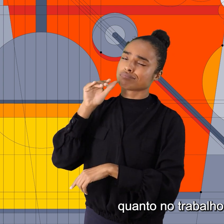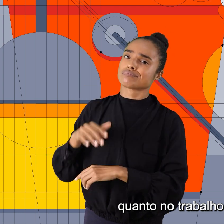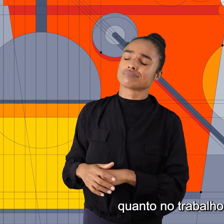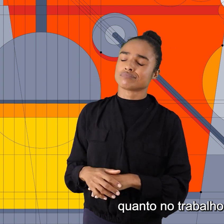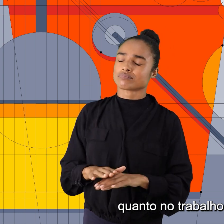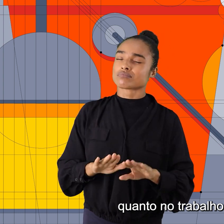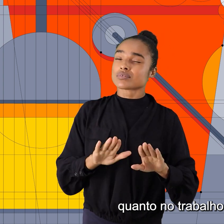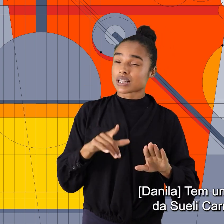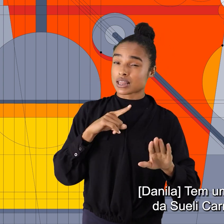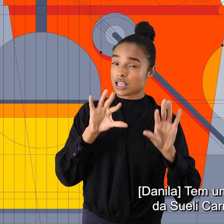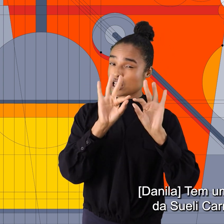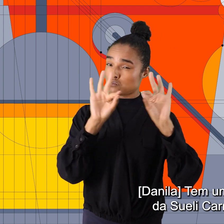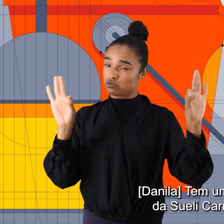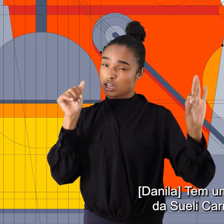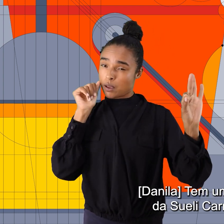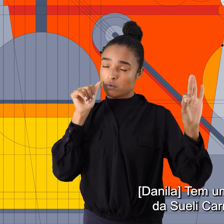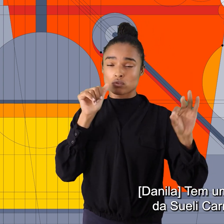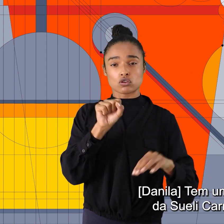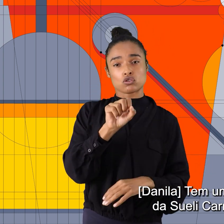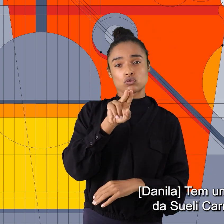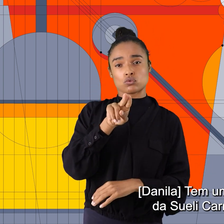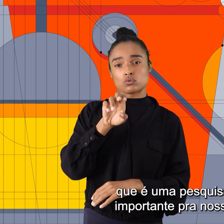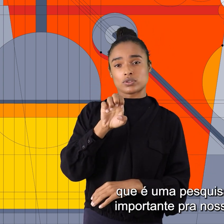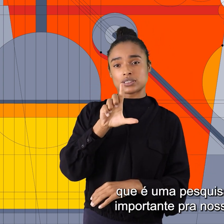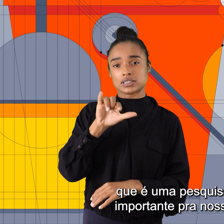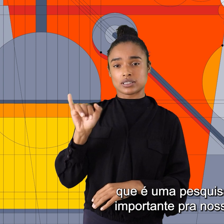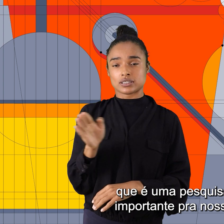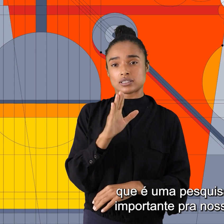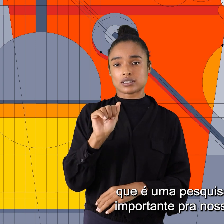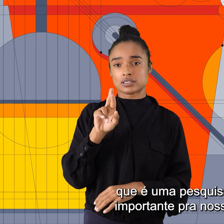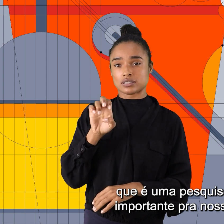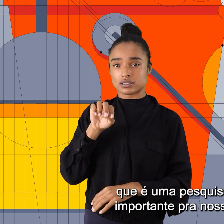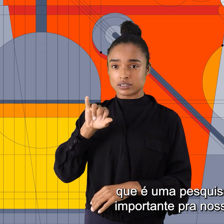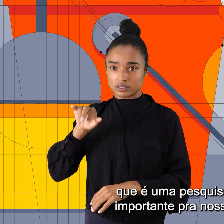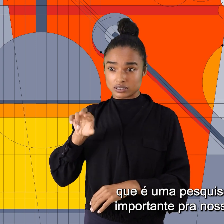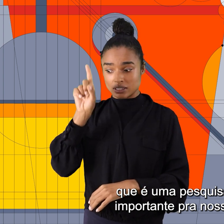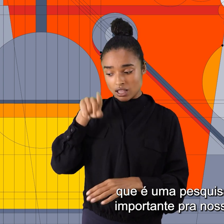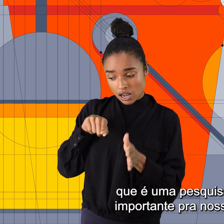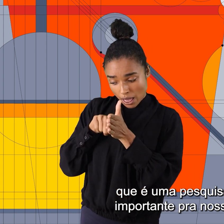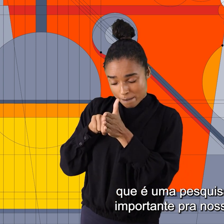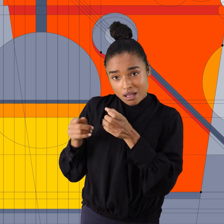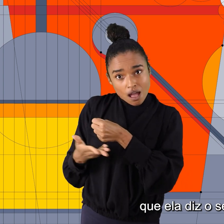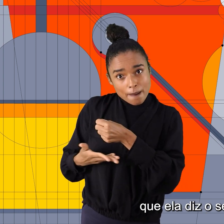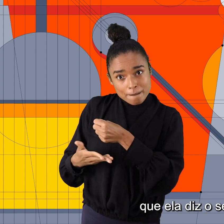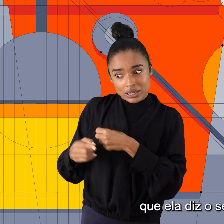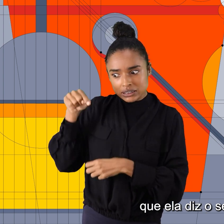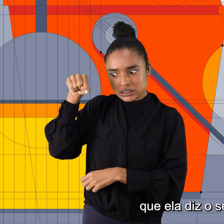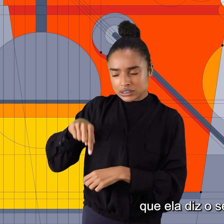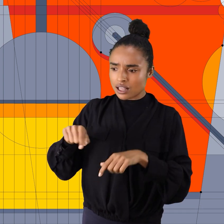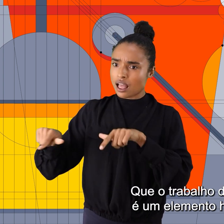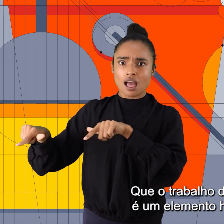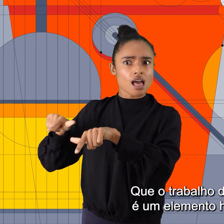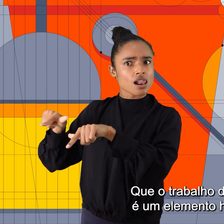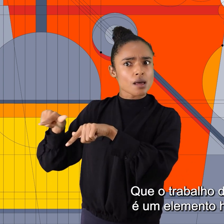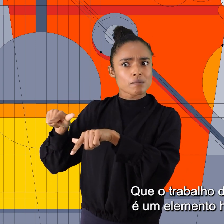trabalho doméstico. Tem uma frase da Sueli Carneiro, que é uma pesquisadora muito importante para a nossa pesquisa, que ela diz o seguinte,